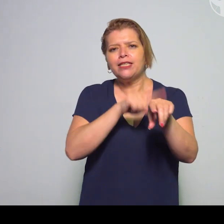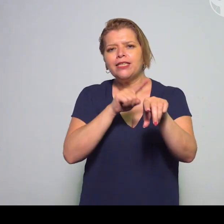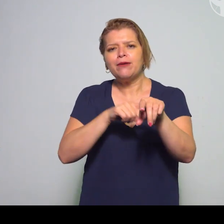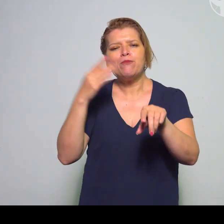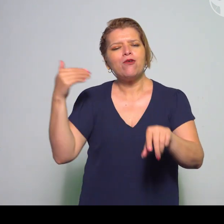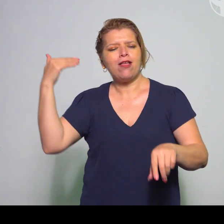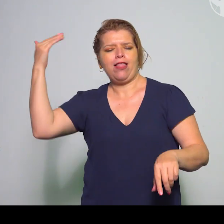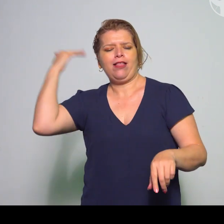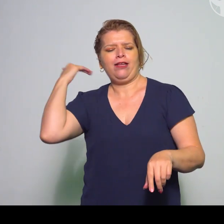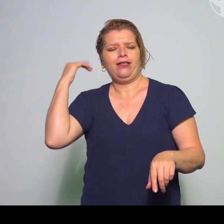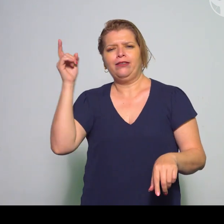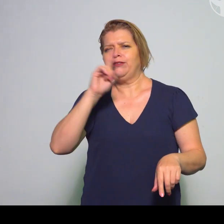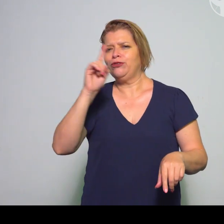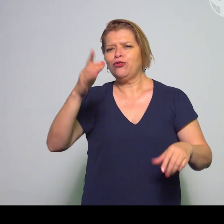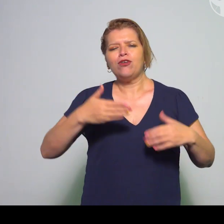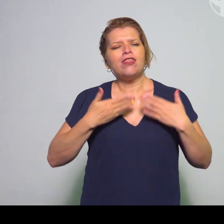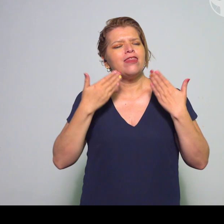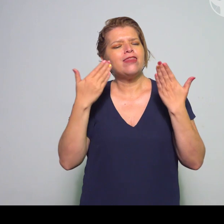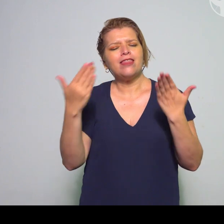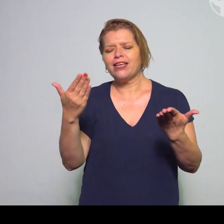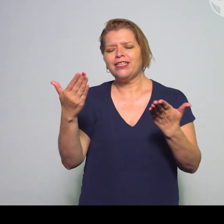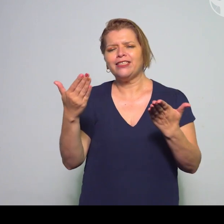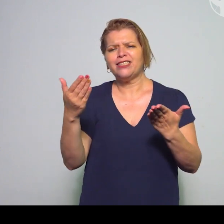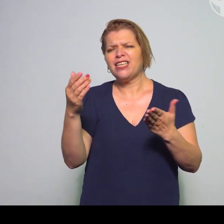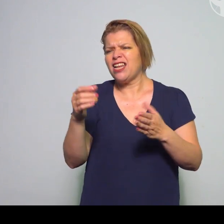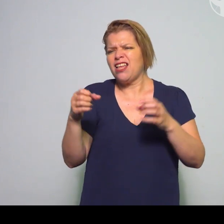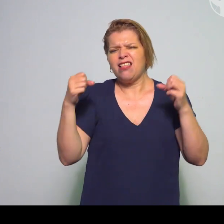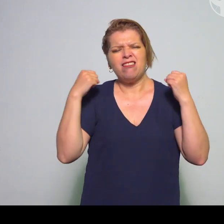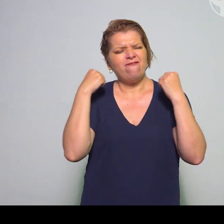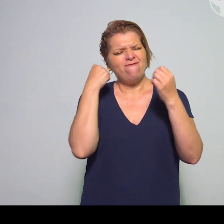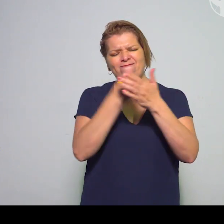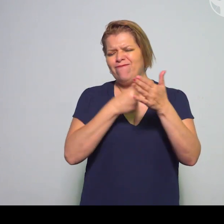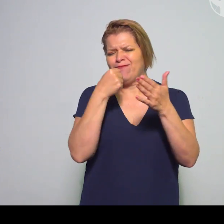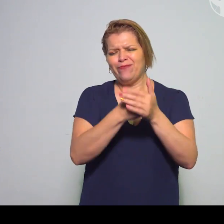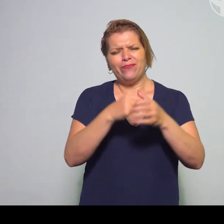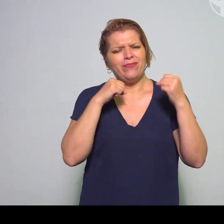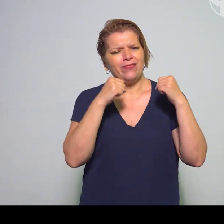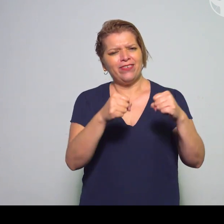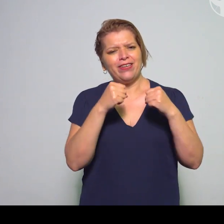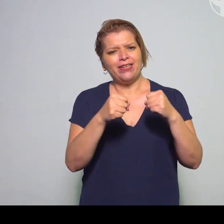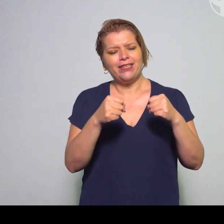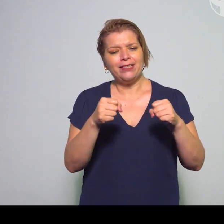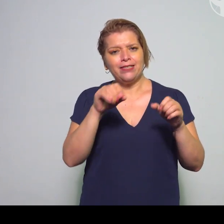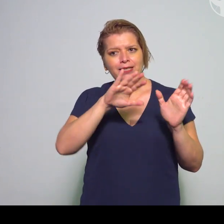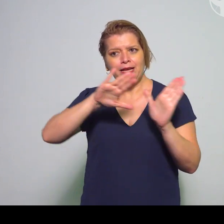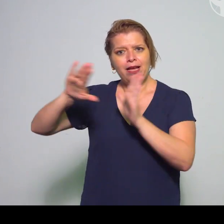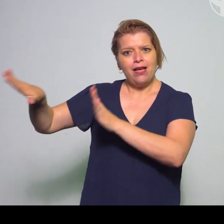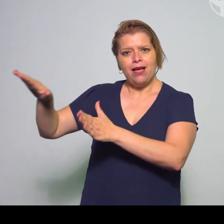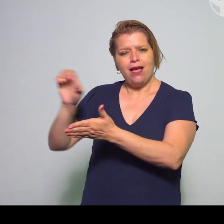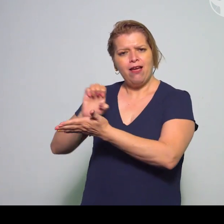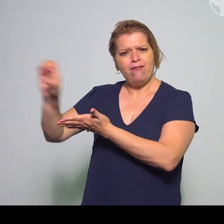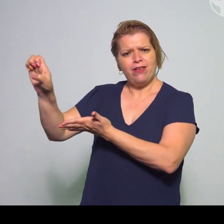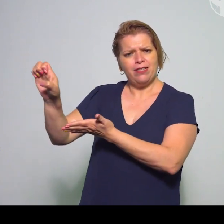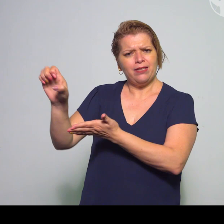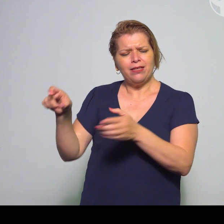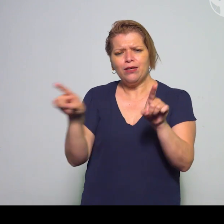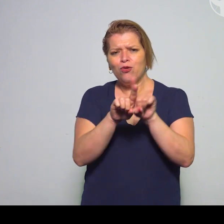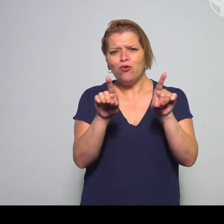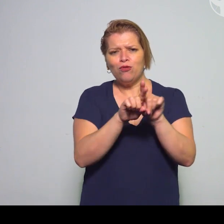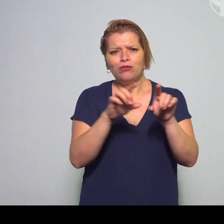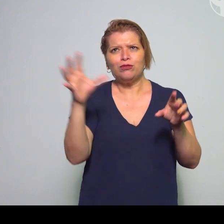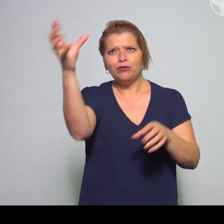desde tiempo atrás. No permitas entonces que las crisis eviten que juntos alcancen